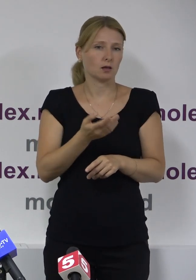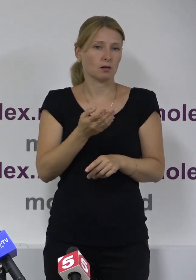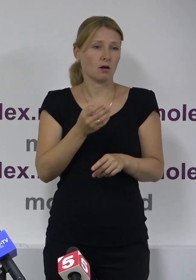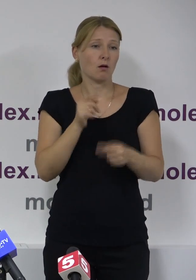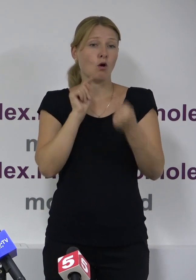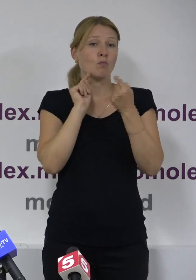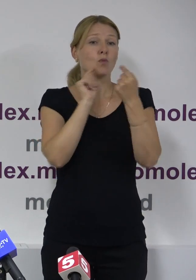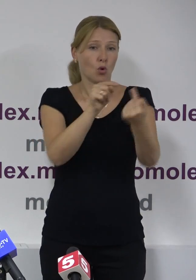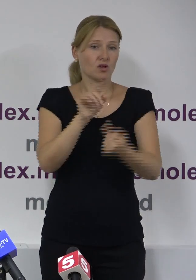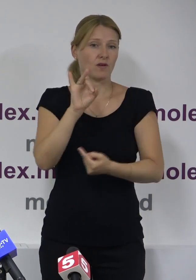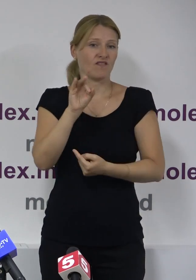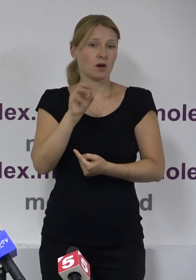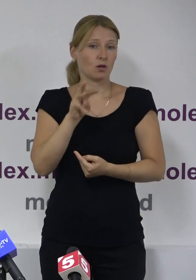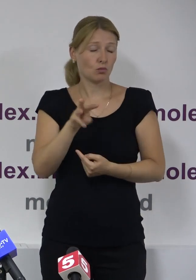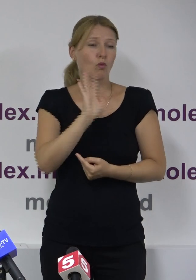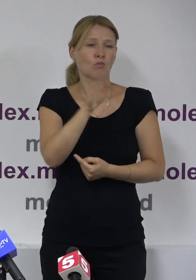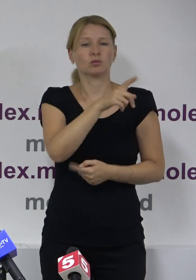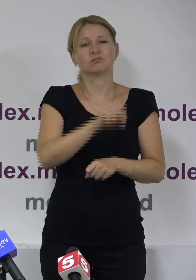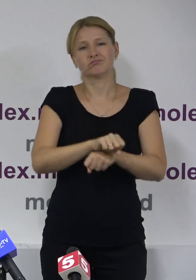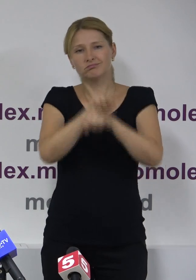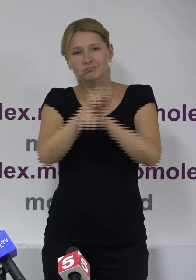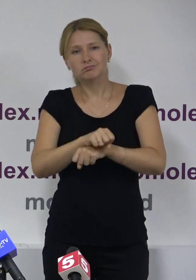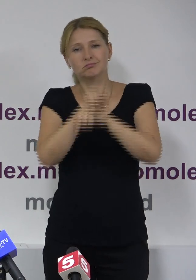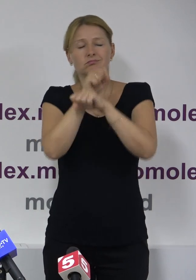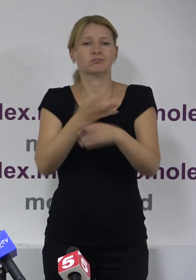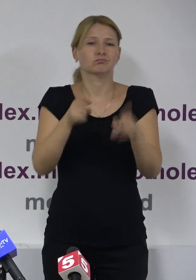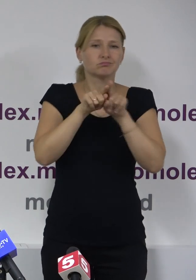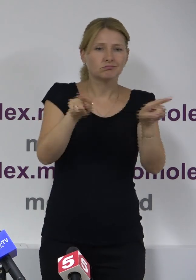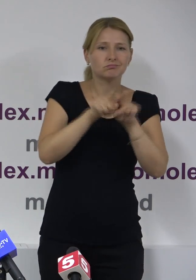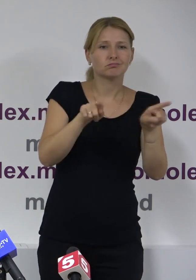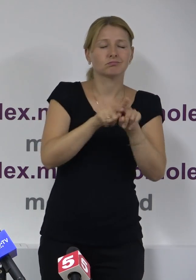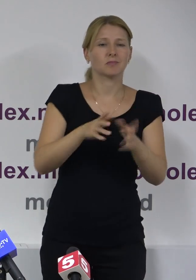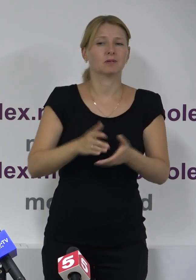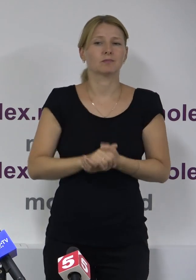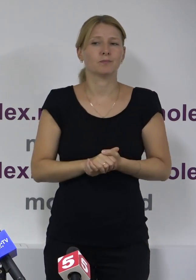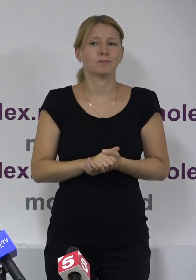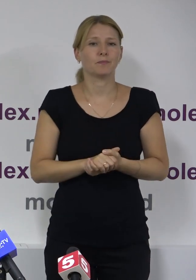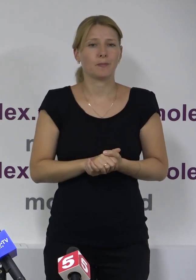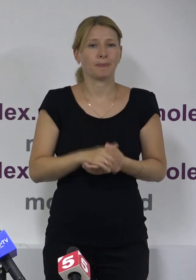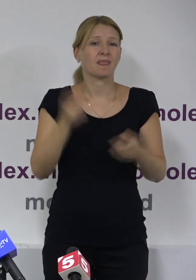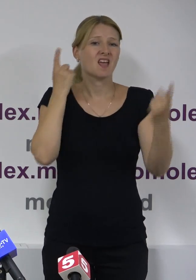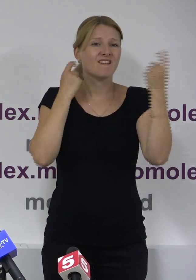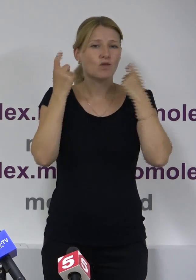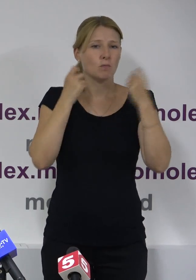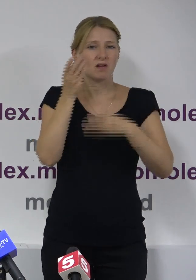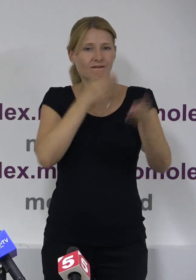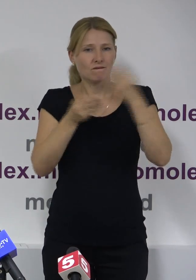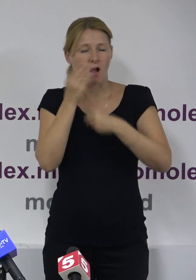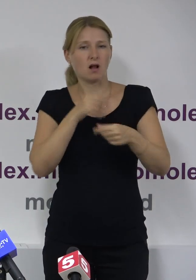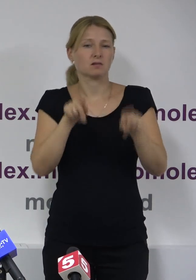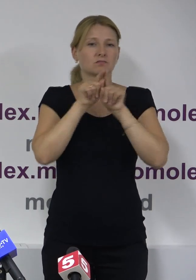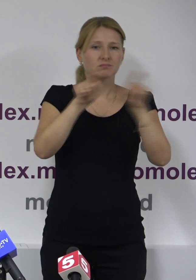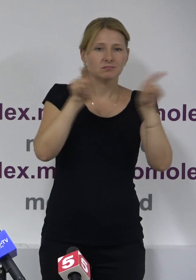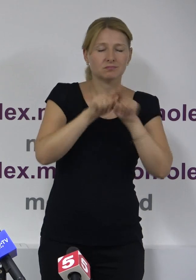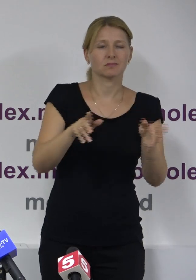boicota referendumul vor desfășura și activități nemijlocite de, spunem așa, informare sau cu